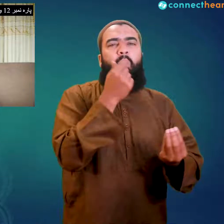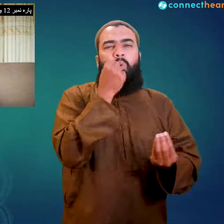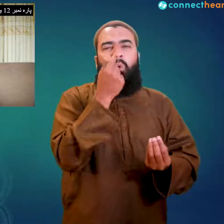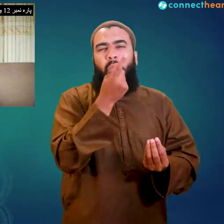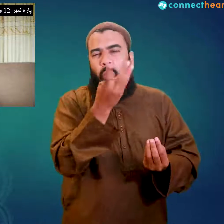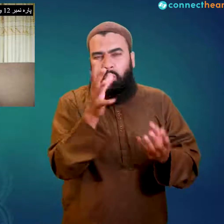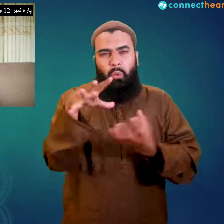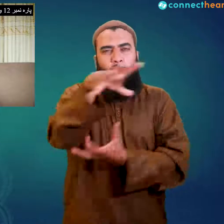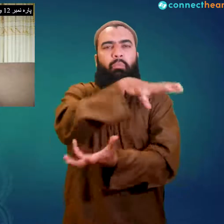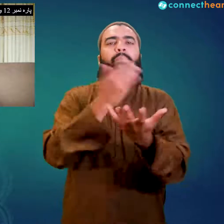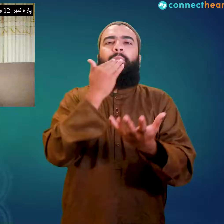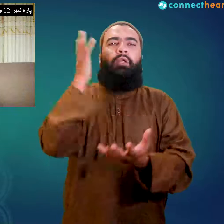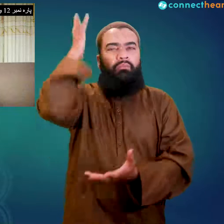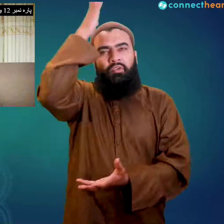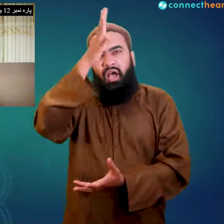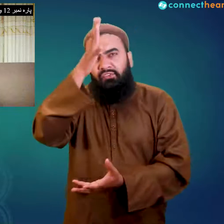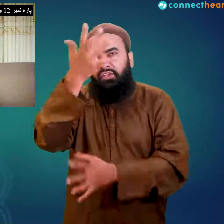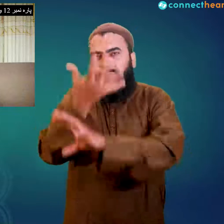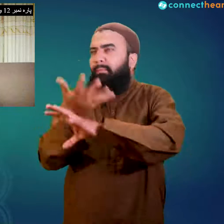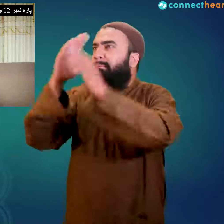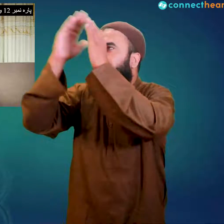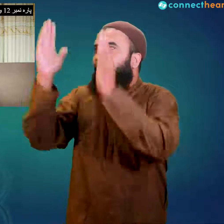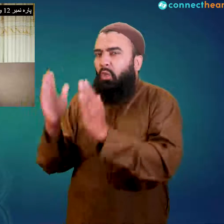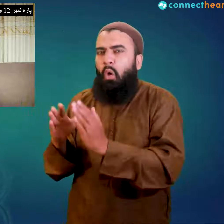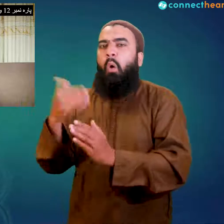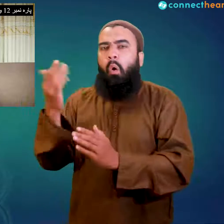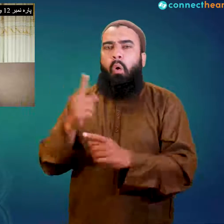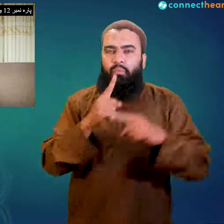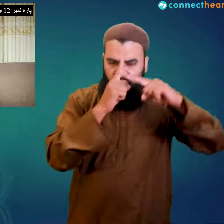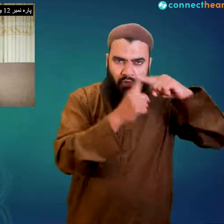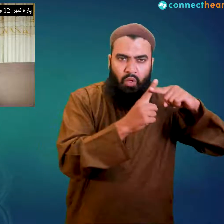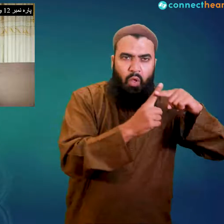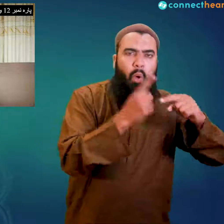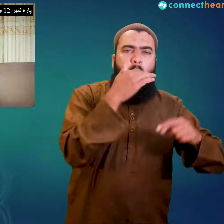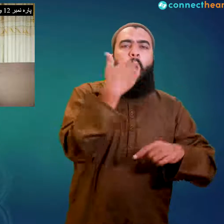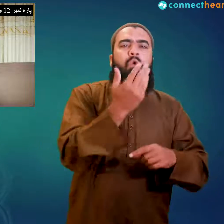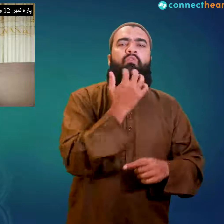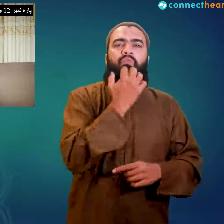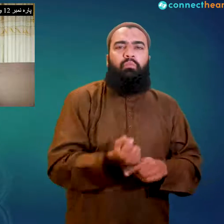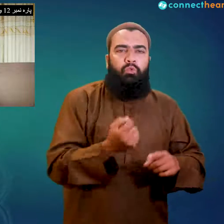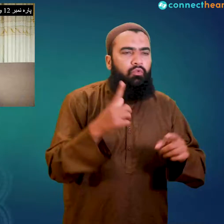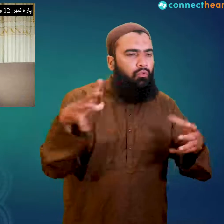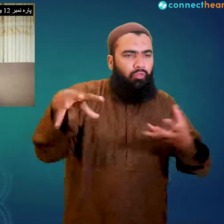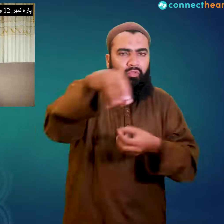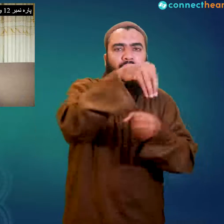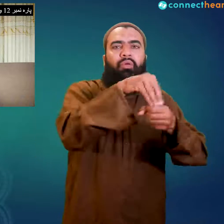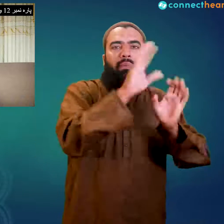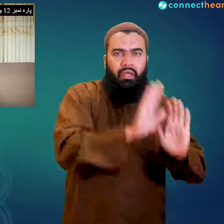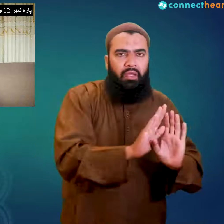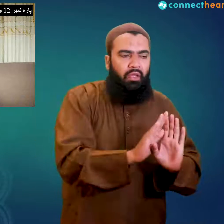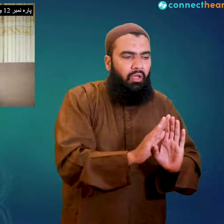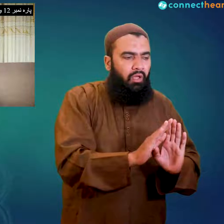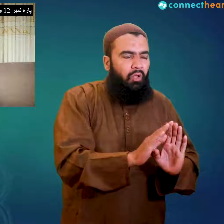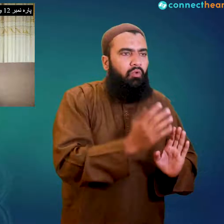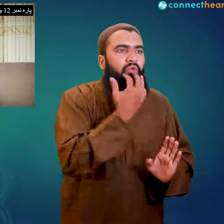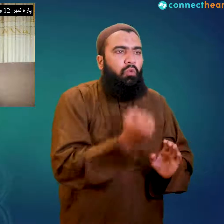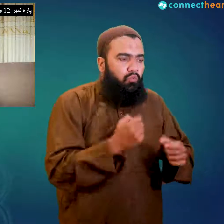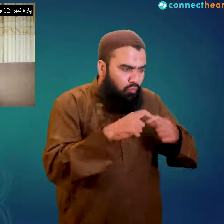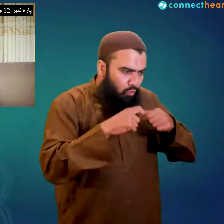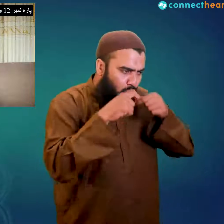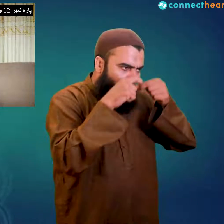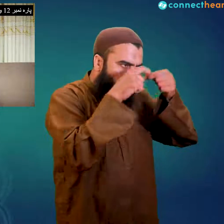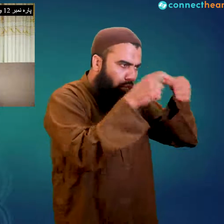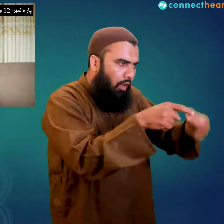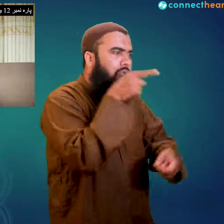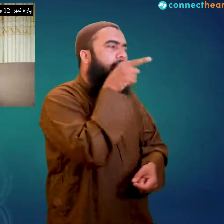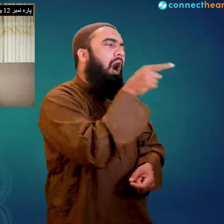آپ ہمیں بتائیے کہ آل یعقوب شام سے مصر کی طرف کیوں منتقل ہوئے، اور حضرت یوسف علیہ الصلاۃ والسلام کا